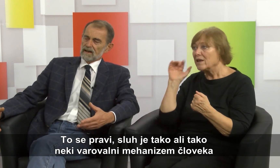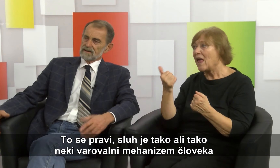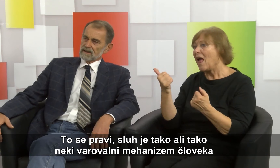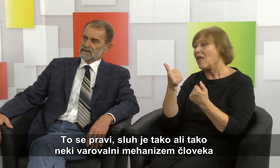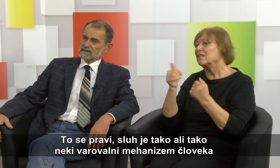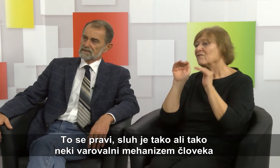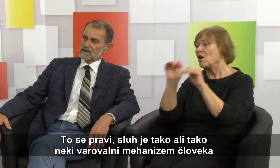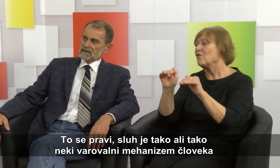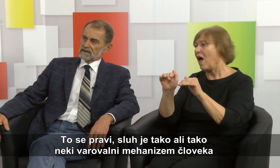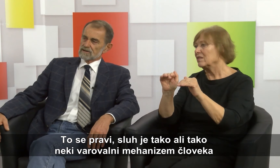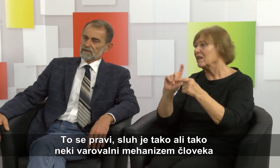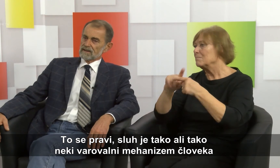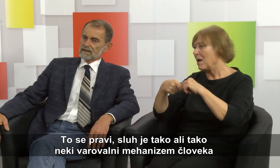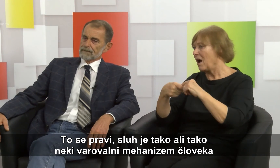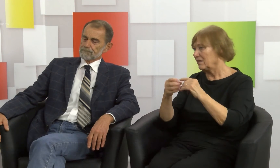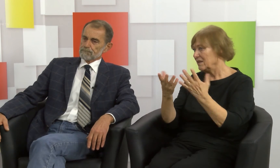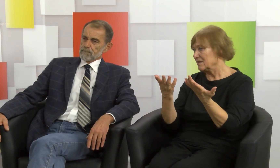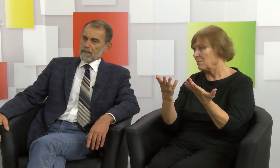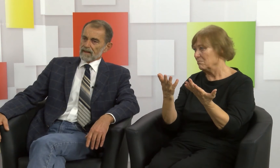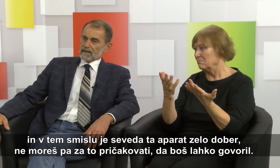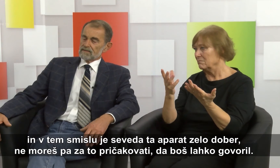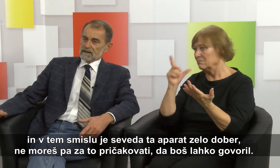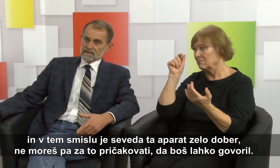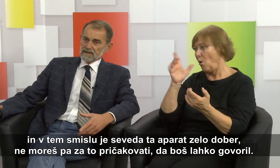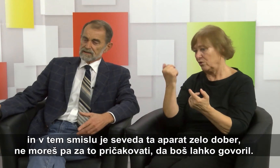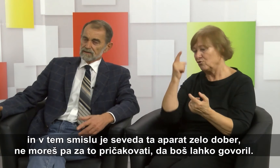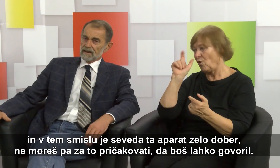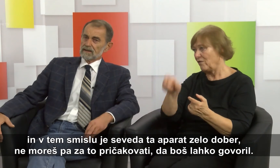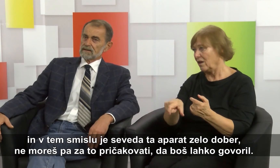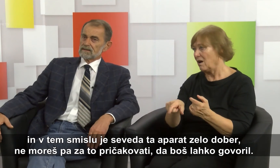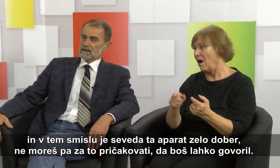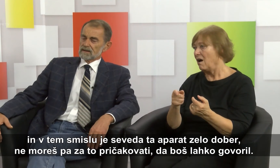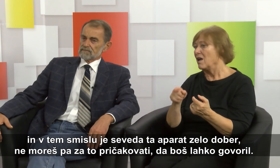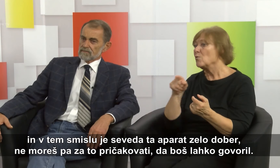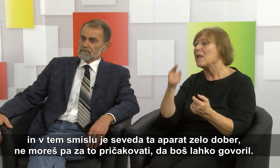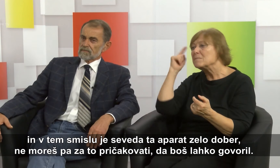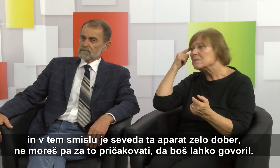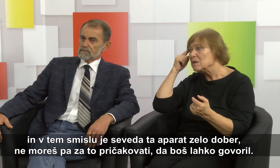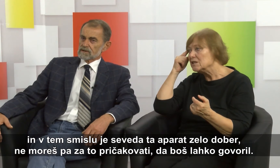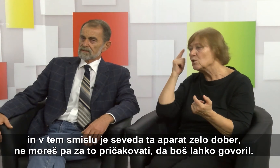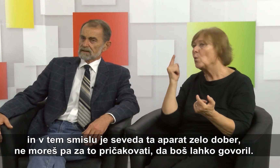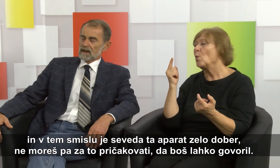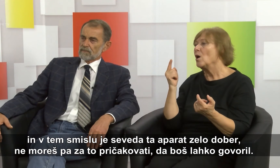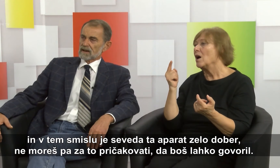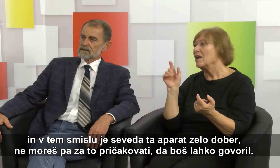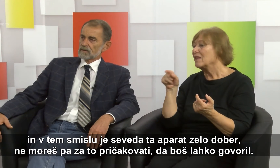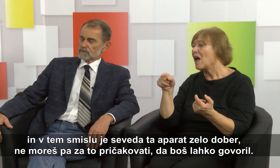varovalni mehanizem človeka. In v tem smislu, ne, je seveda ta aparat zelo